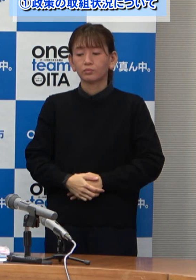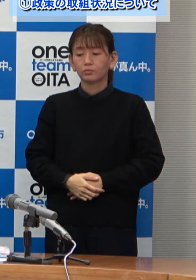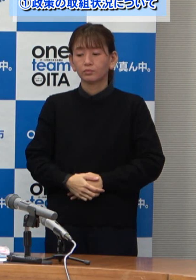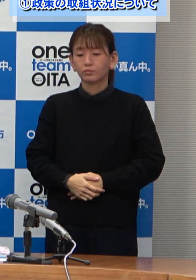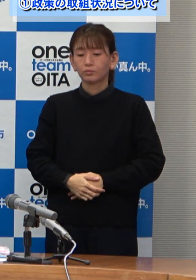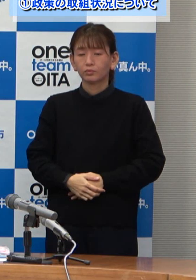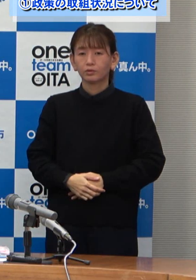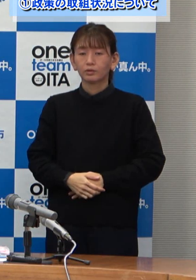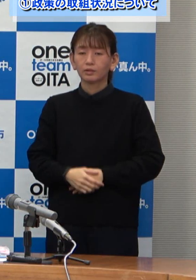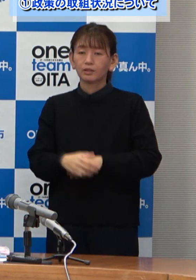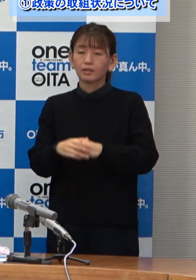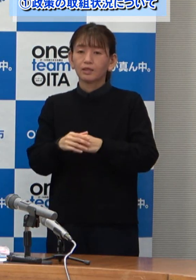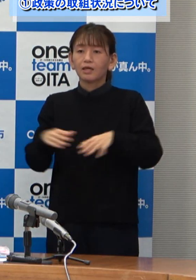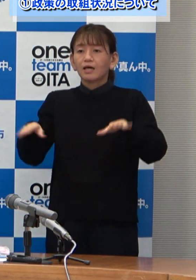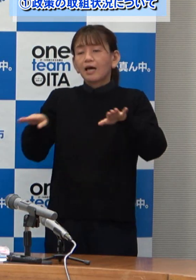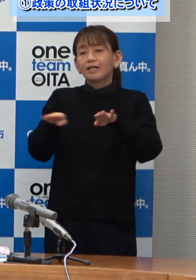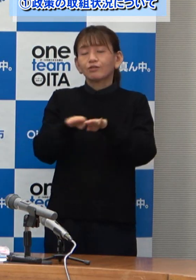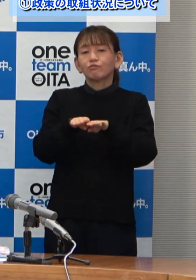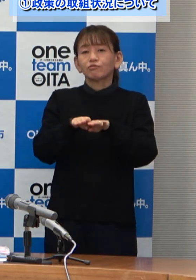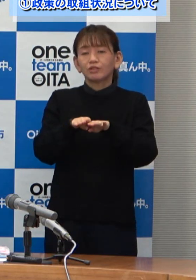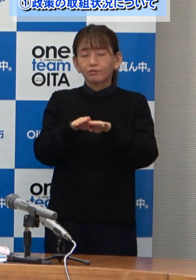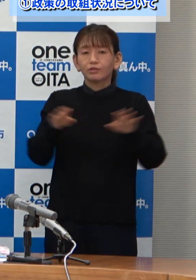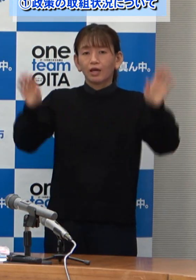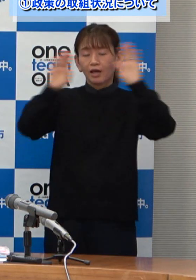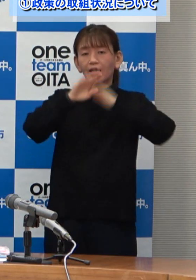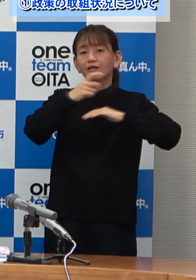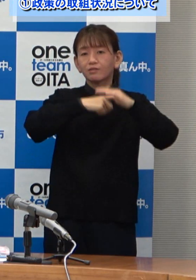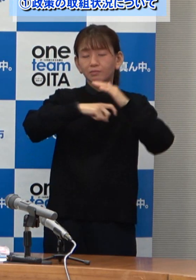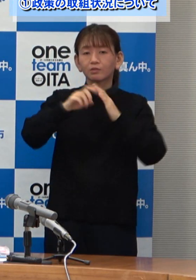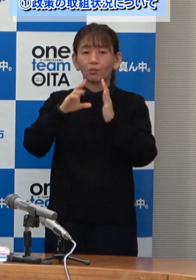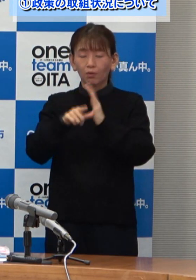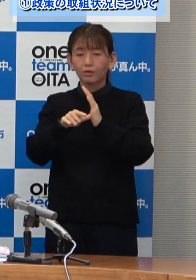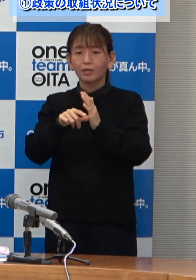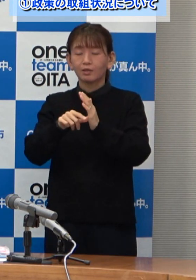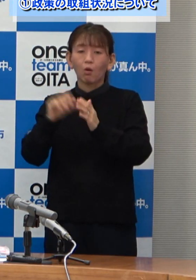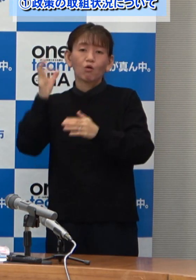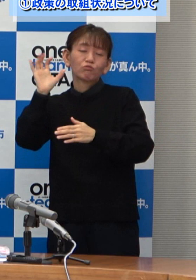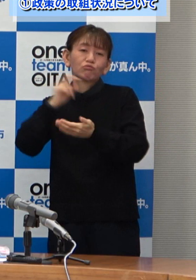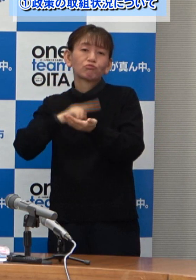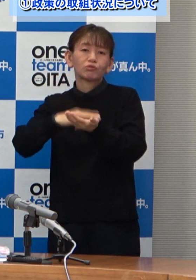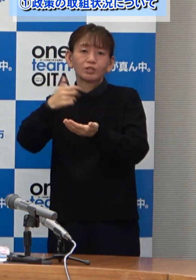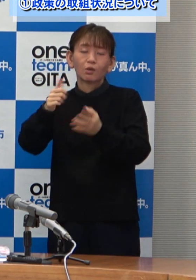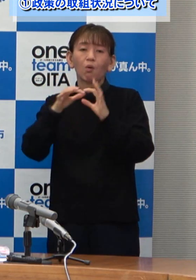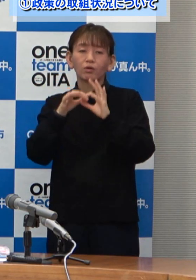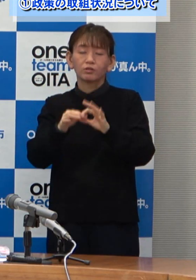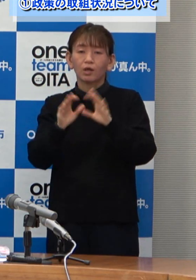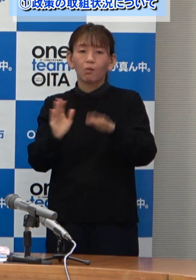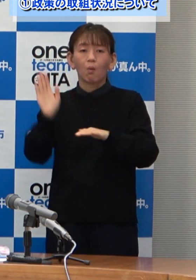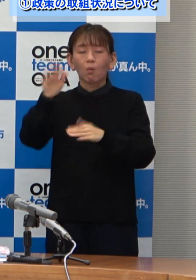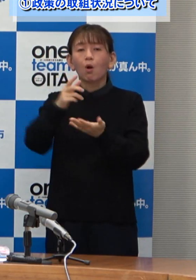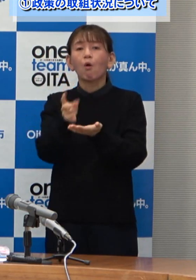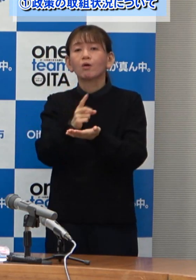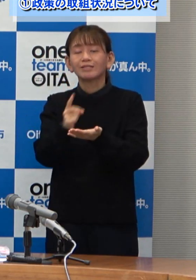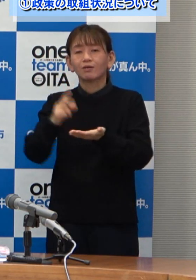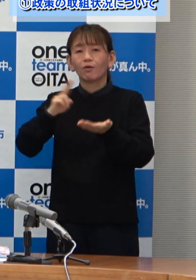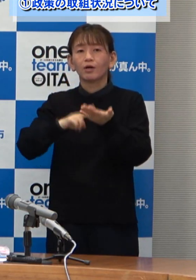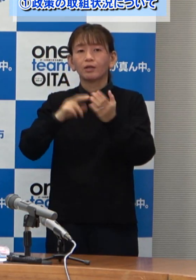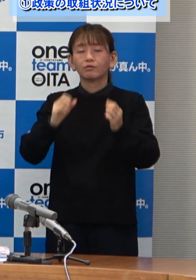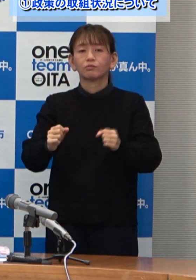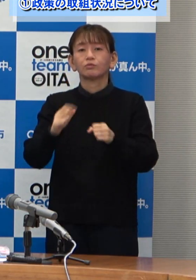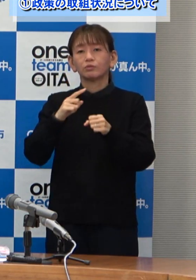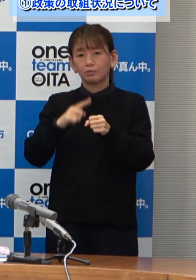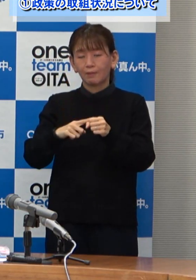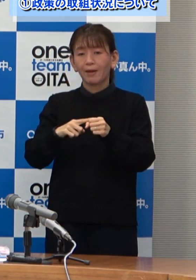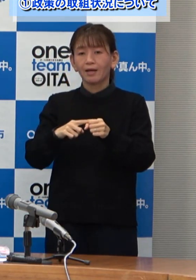休日夜間の救急医療体制について今後の方向性を検討するために在宅登板